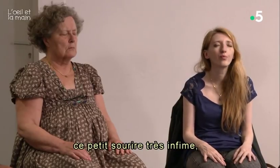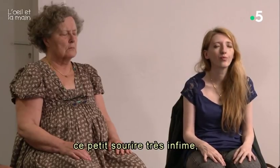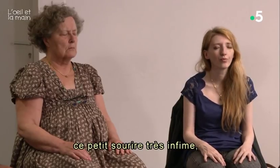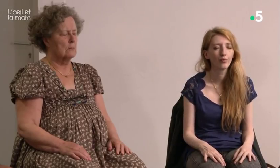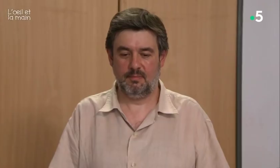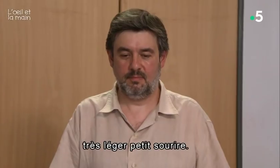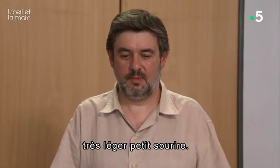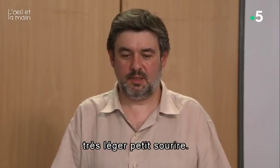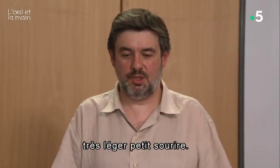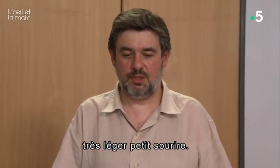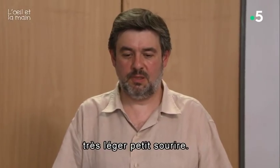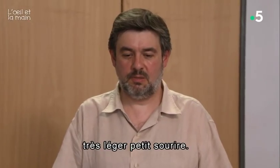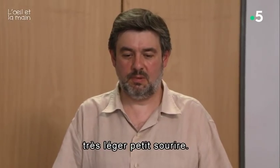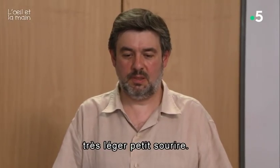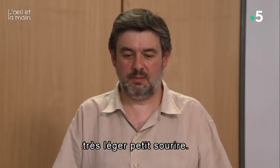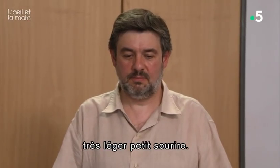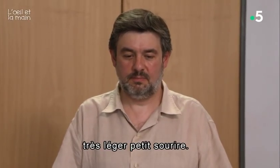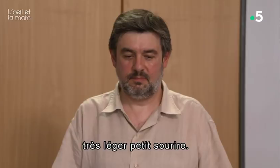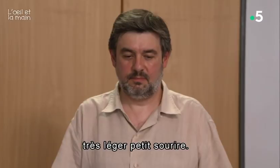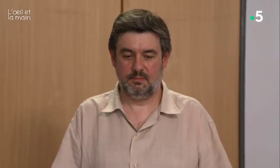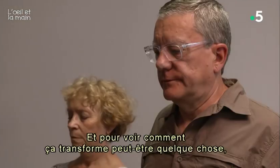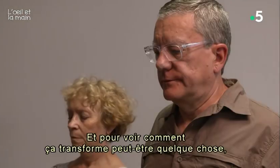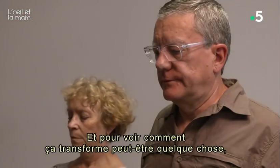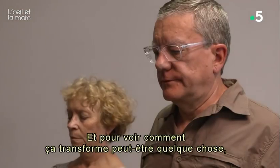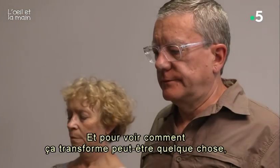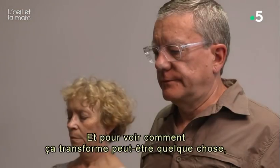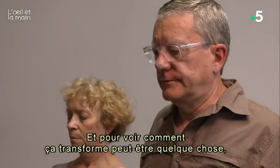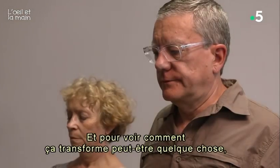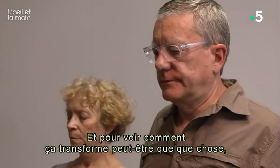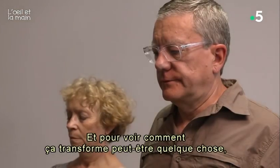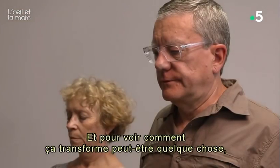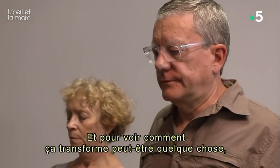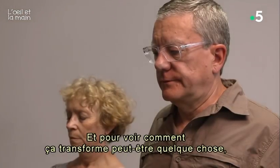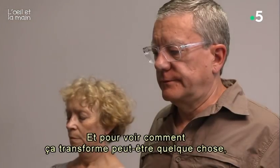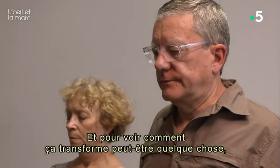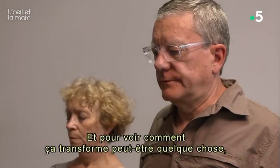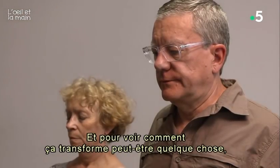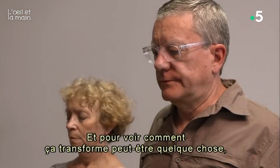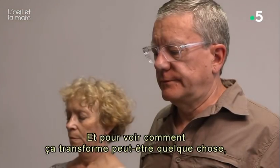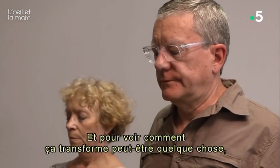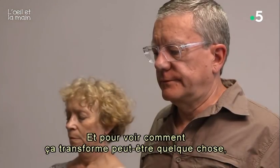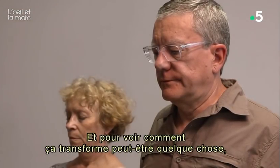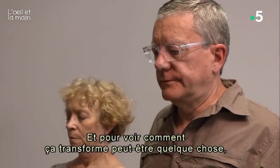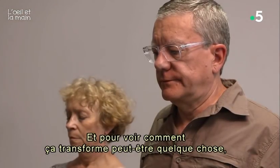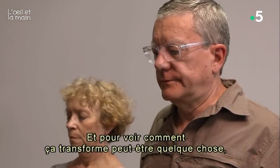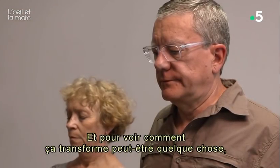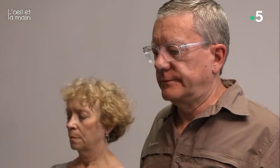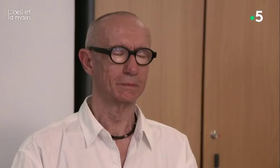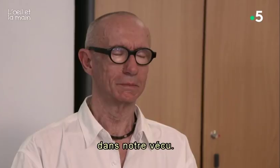infime, très léger petit sourire, et pour voir comment ça transforme peut-être quelque chose dans